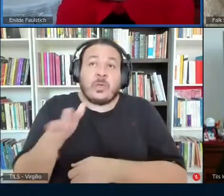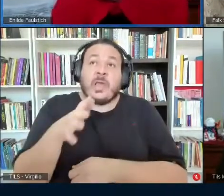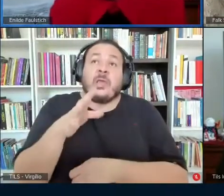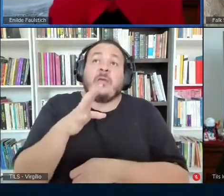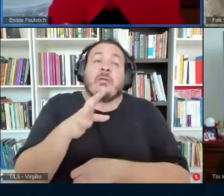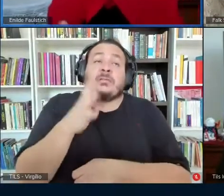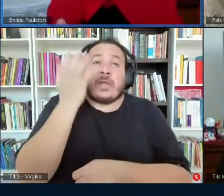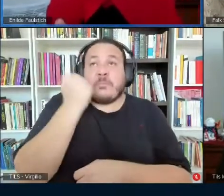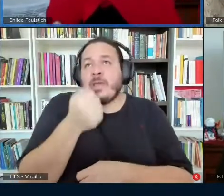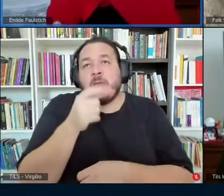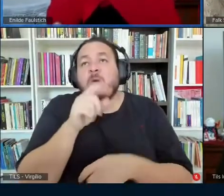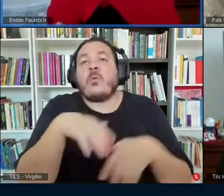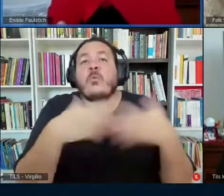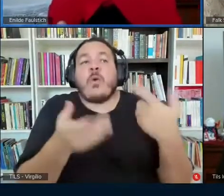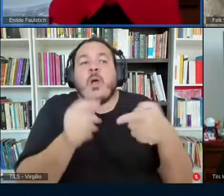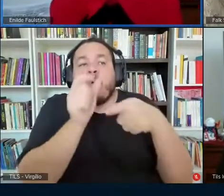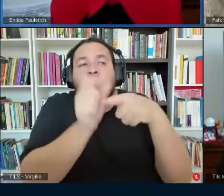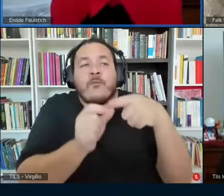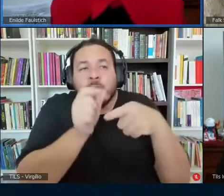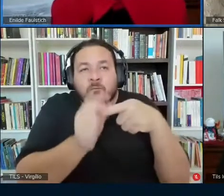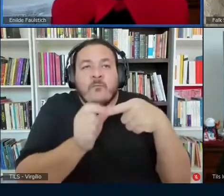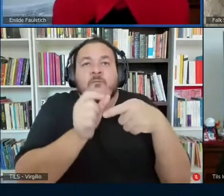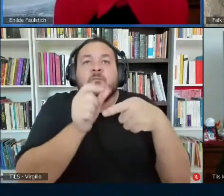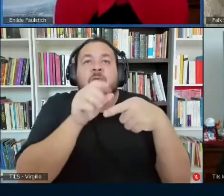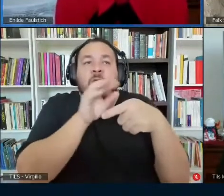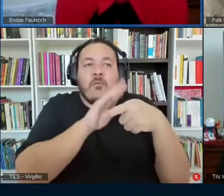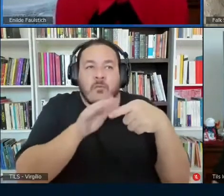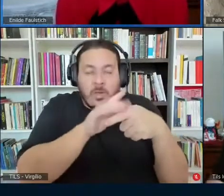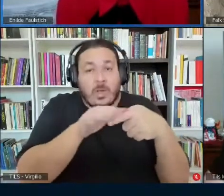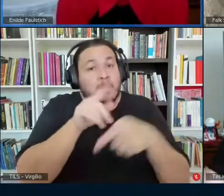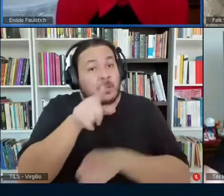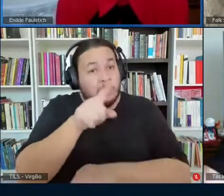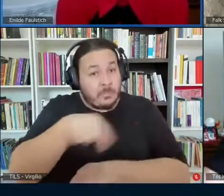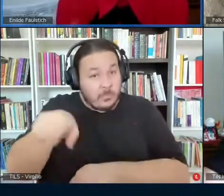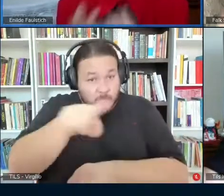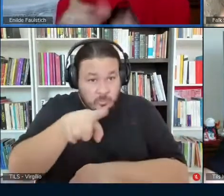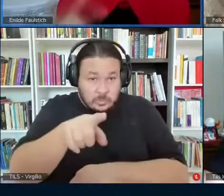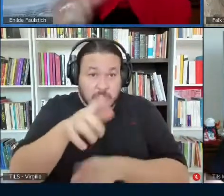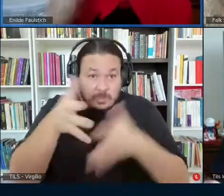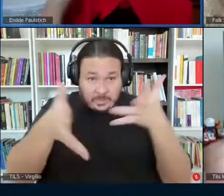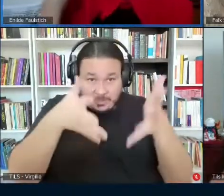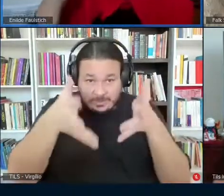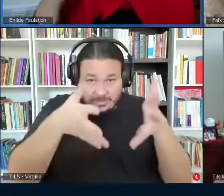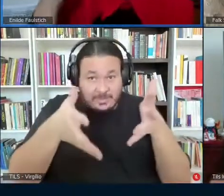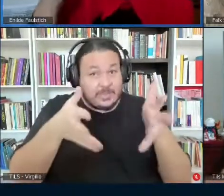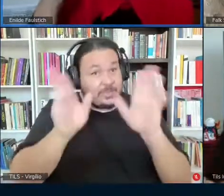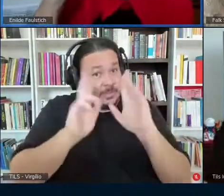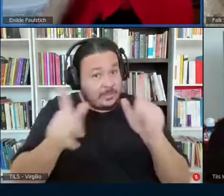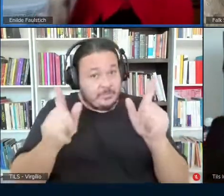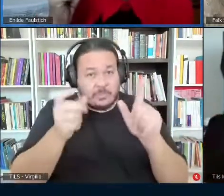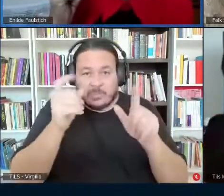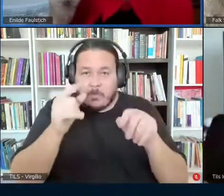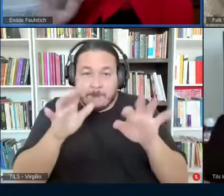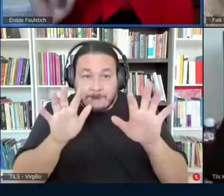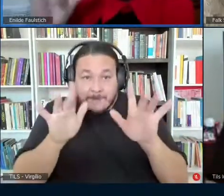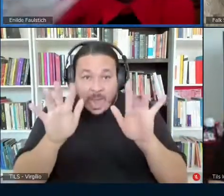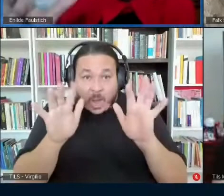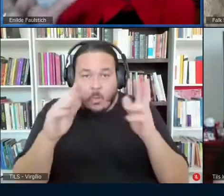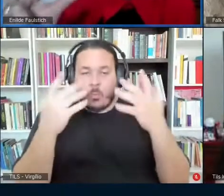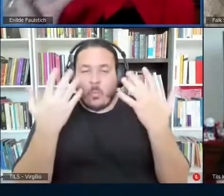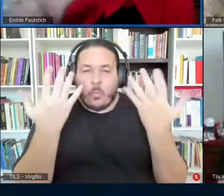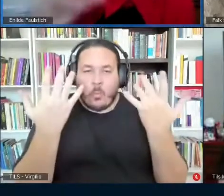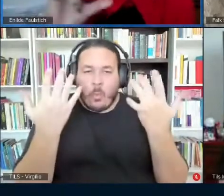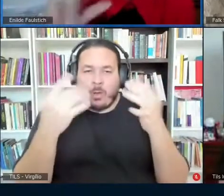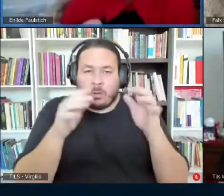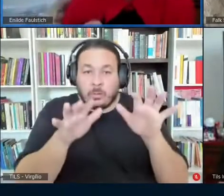qual é o grafema. Agora, para vocês é diferente, porque para vocês, na hora que vocês mexem a mão, numa